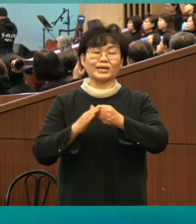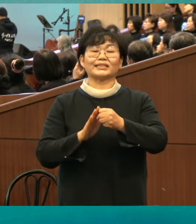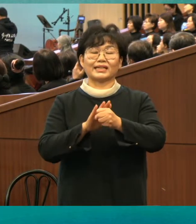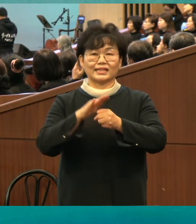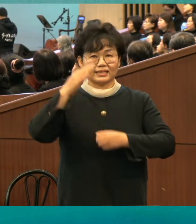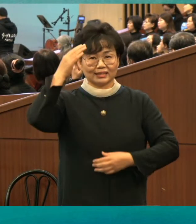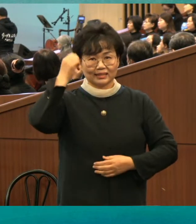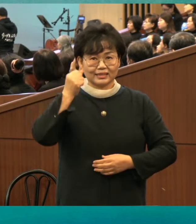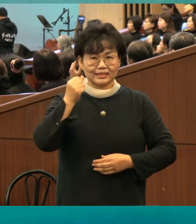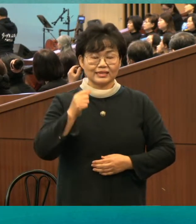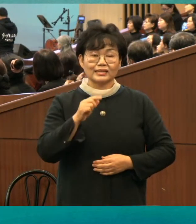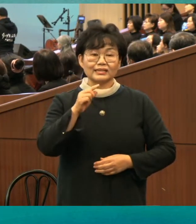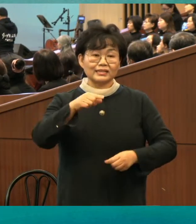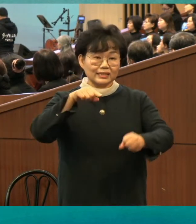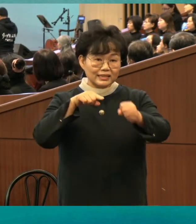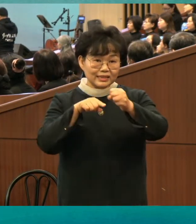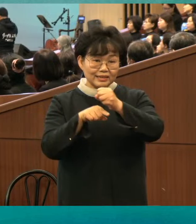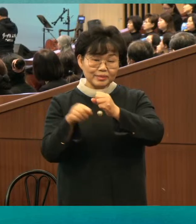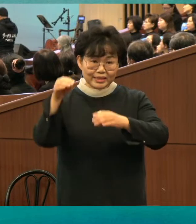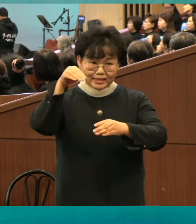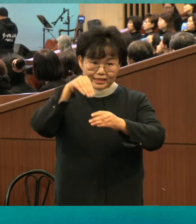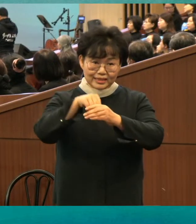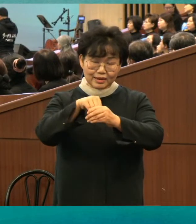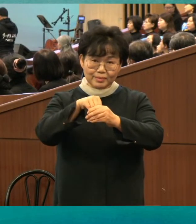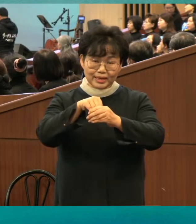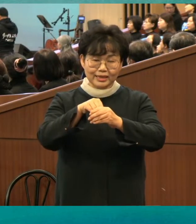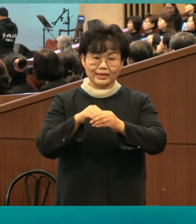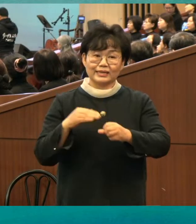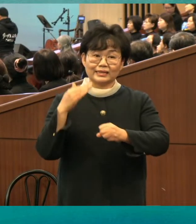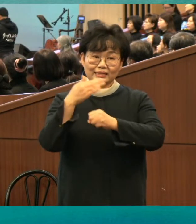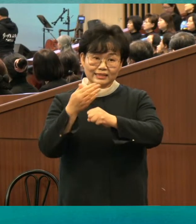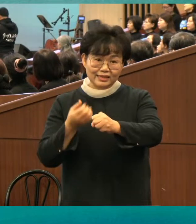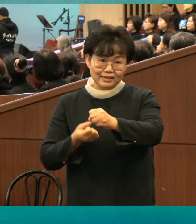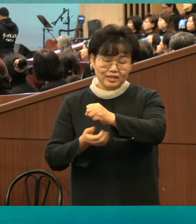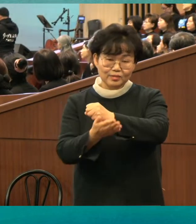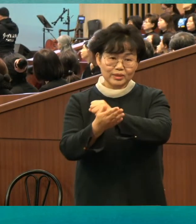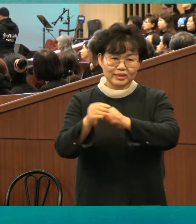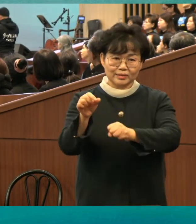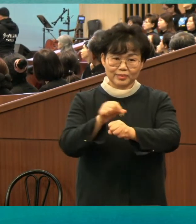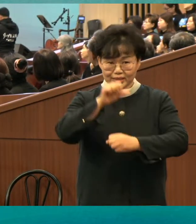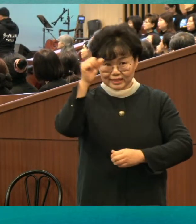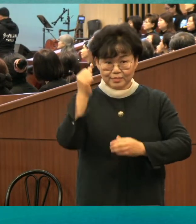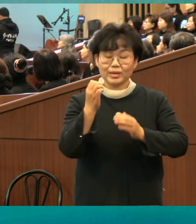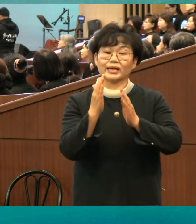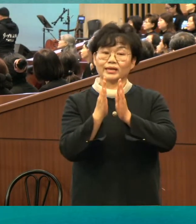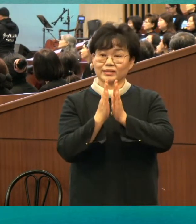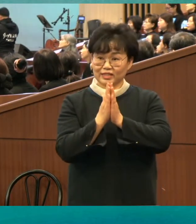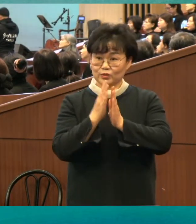가정들에게 받은 은혜를 흘려보내는 특별한 새벽이 되길 기대합니다.